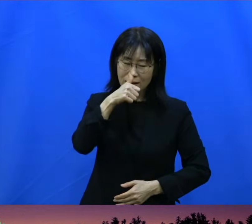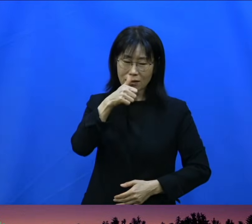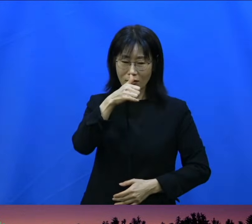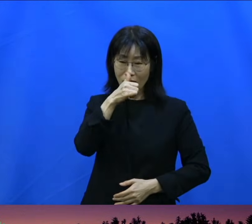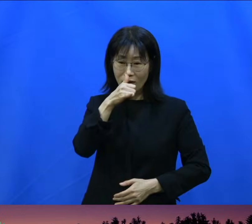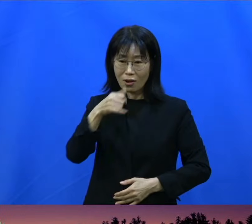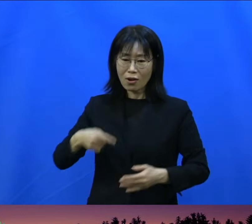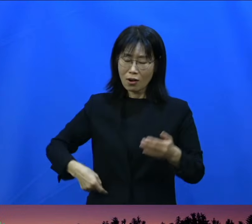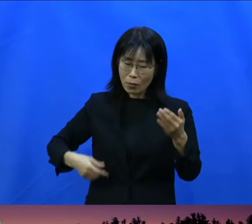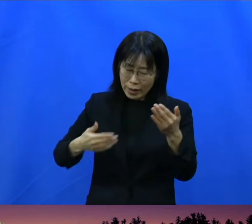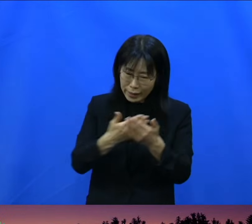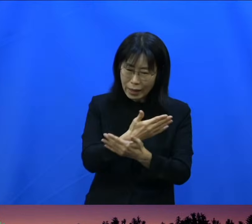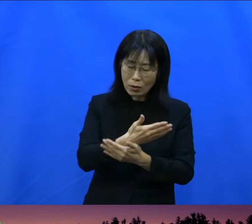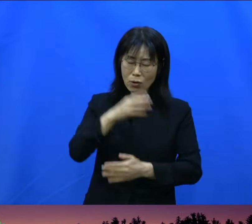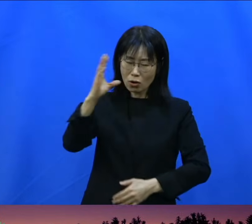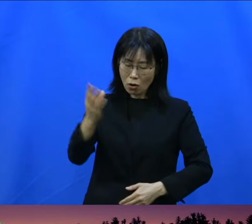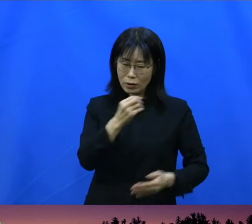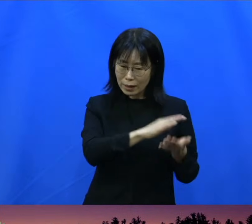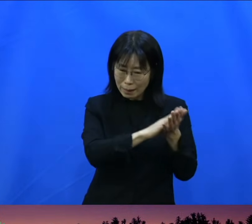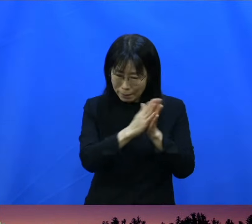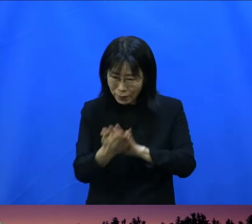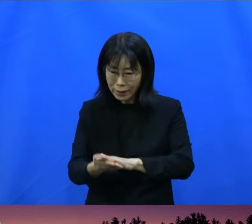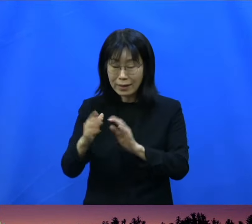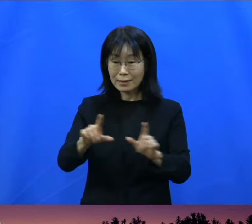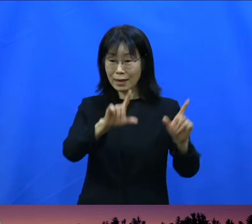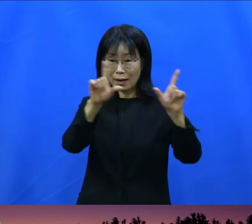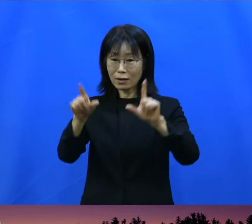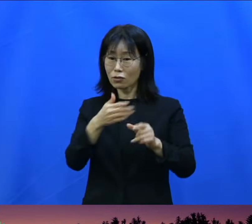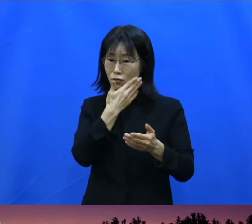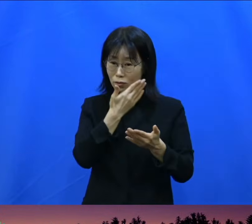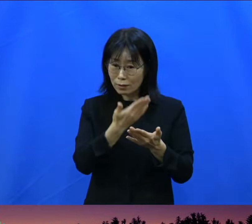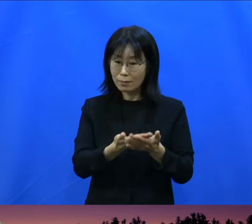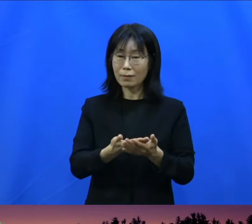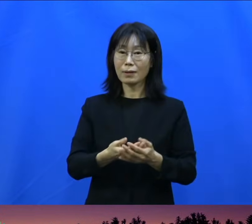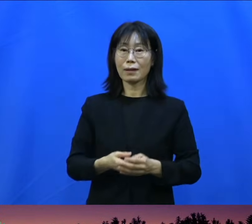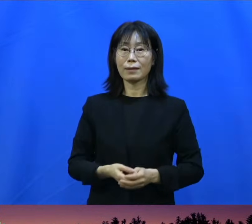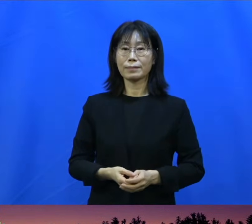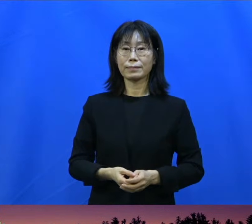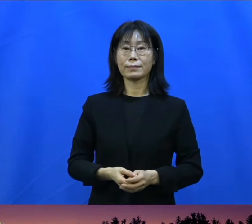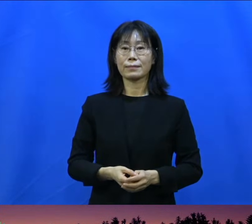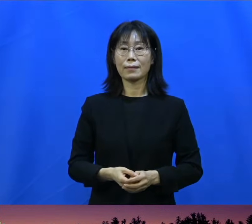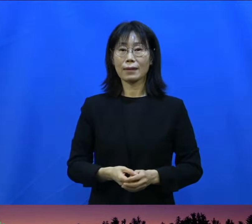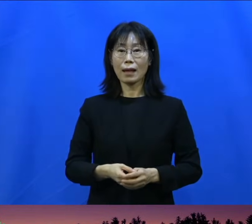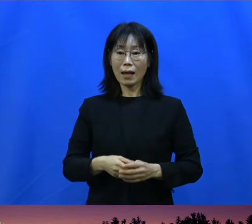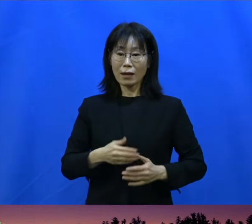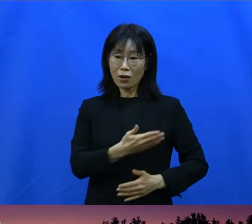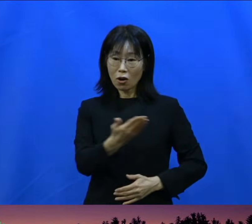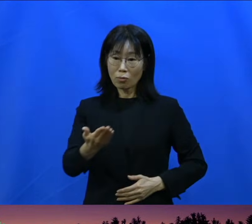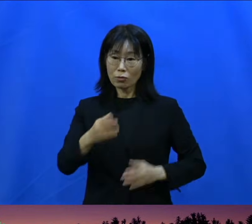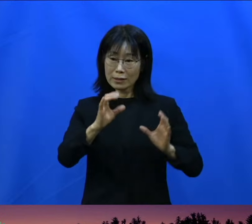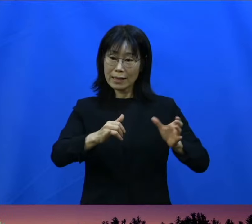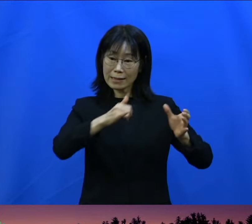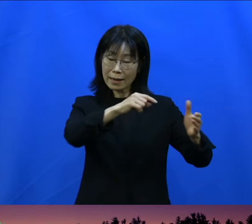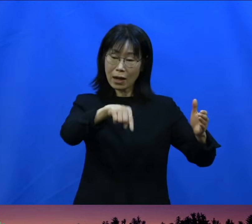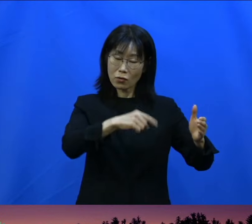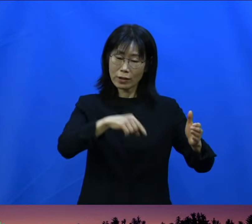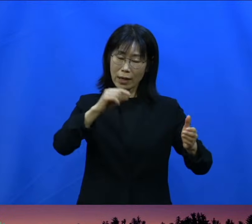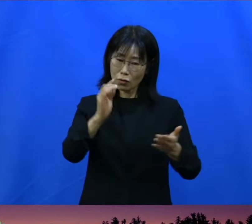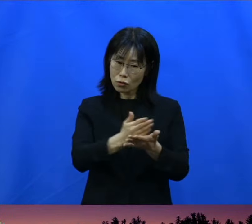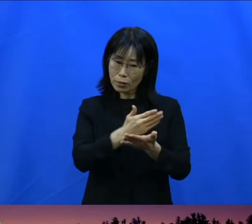거룩을 생명을처럼 여기고 거룩한 삶을 살아가고 빛되고 구별된 삶을